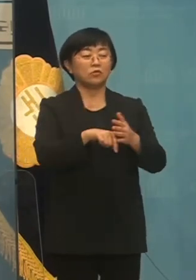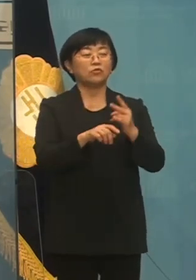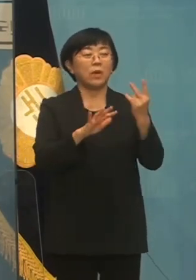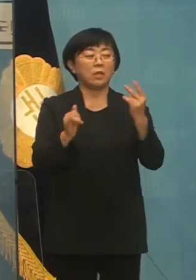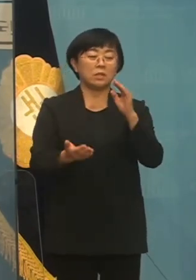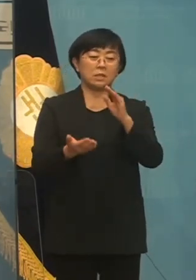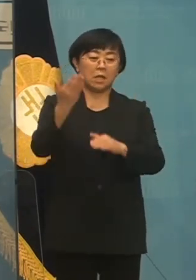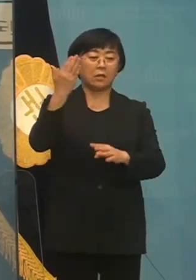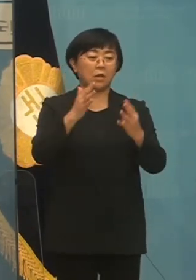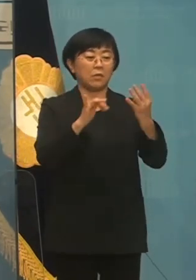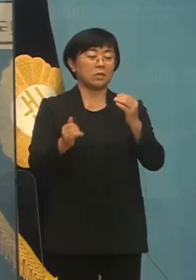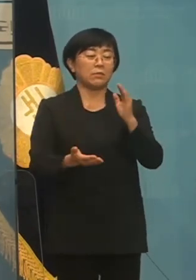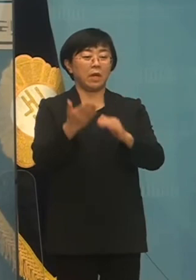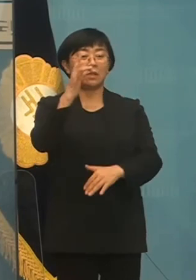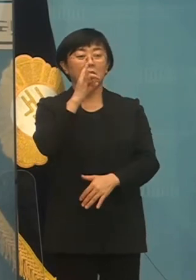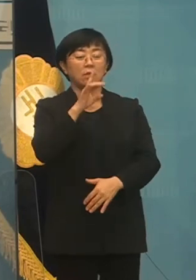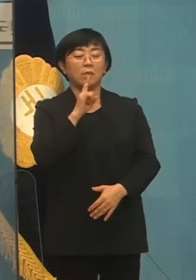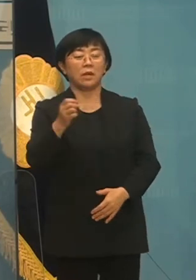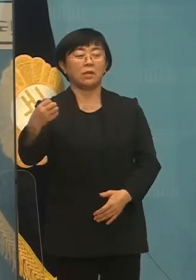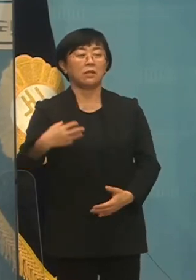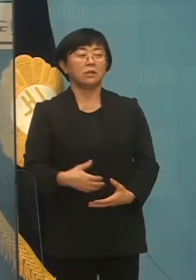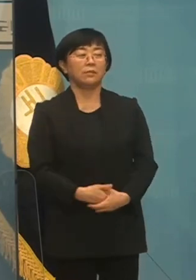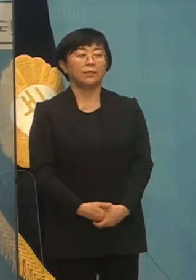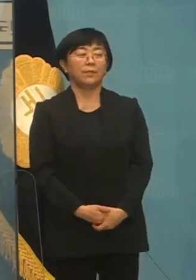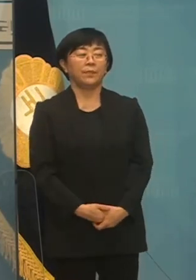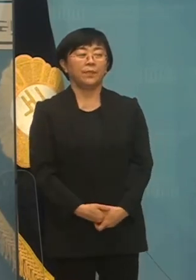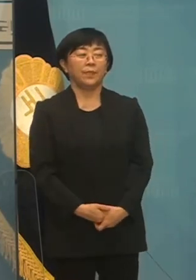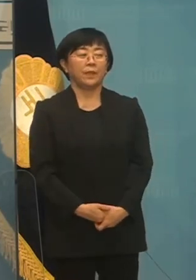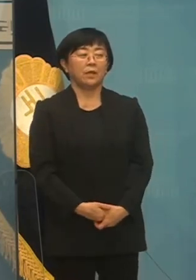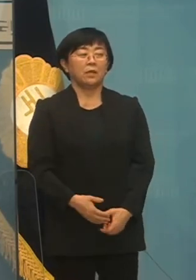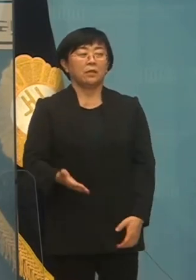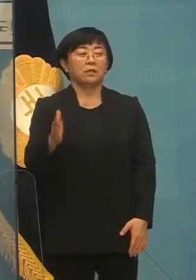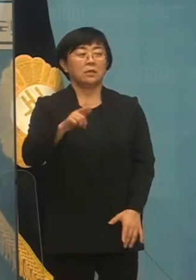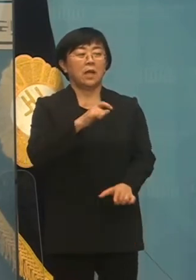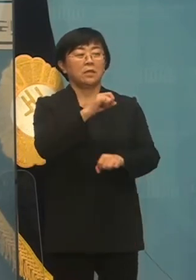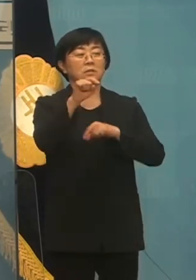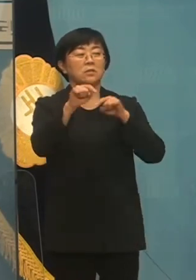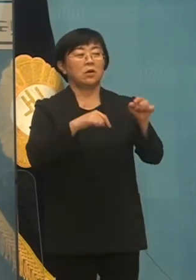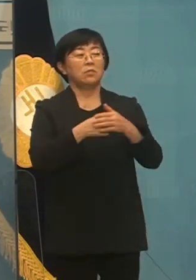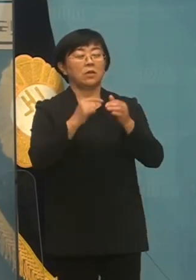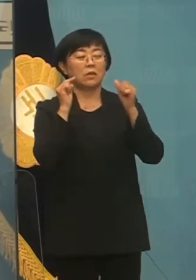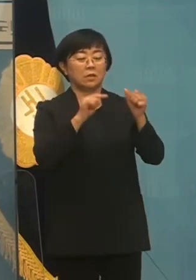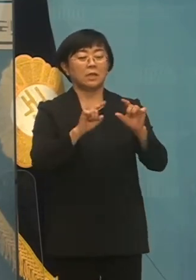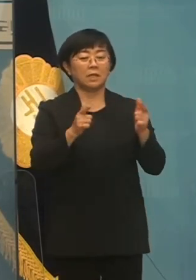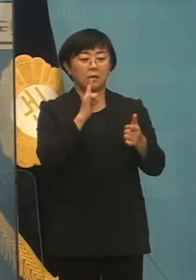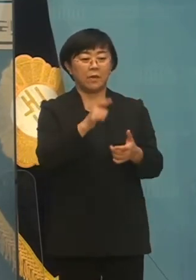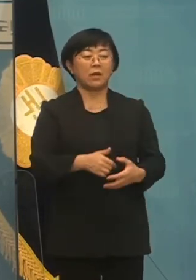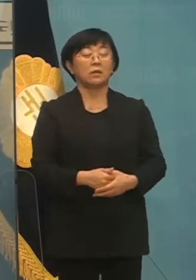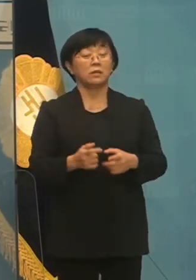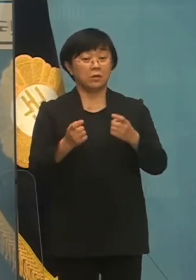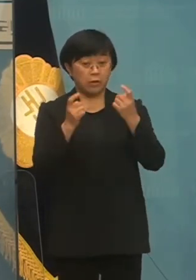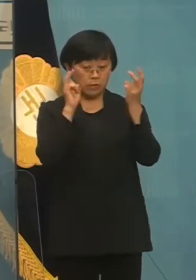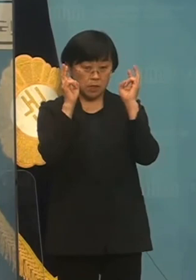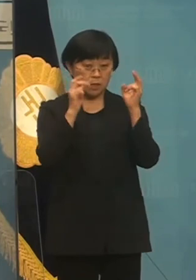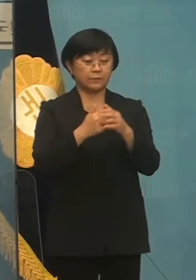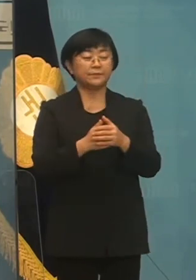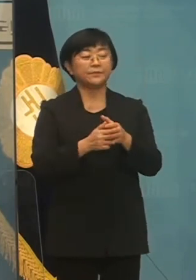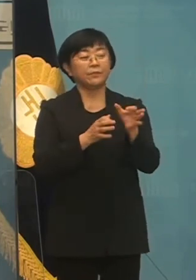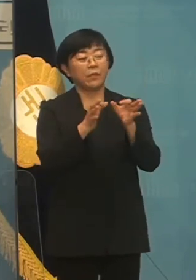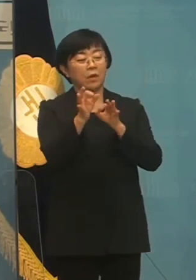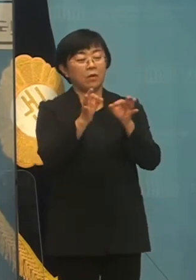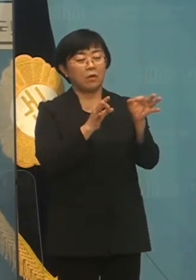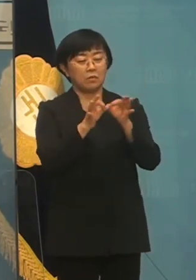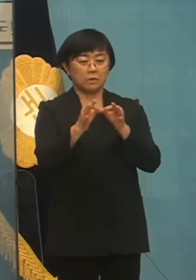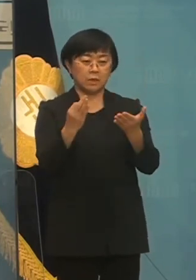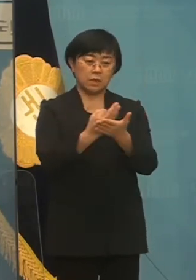2명 이상, 4명 이상은 안 된답니다. 그러나 행정명령은 아니랍니다. 여행사는 영업을 전혀